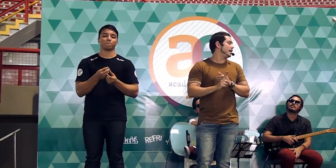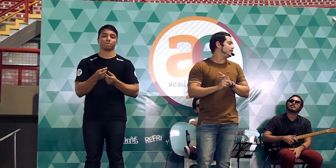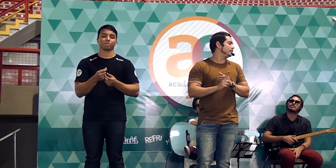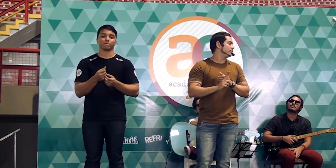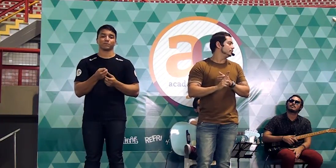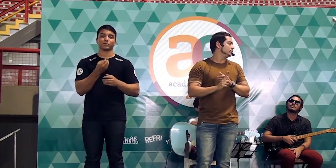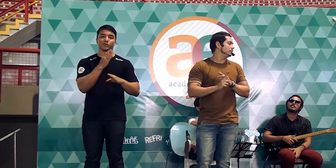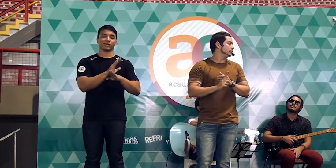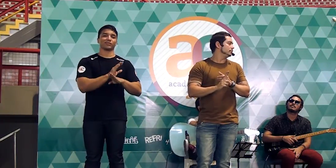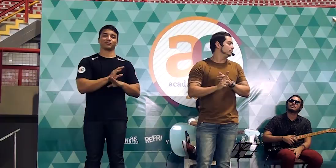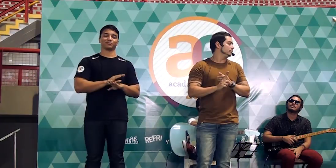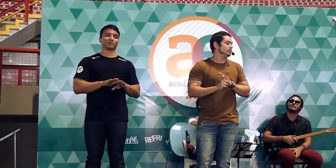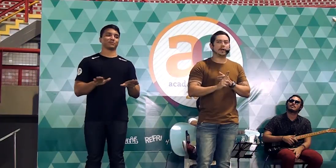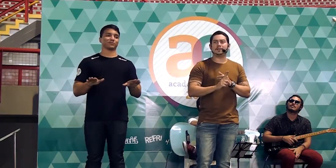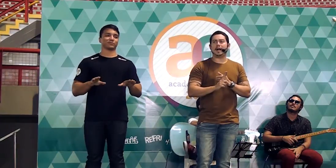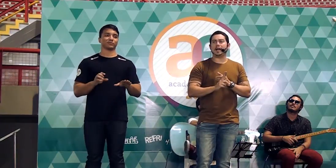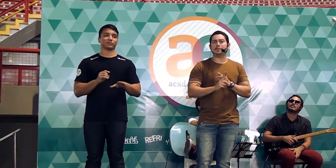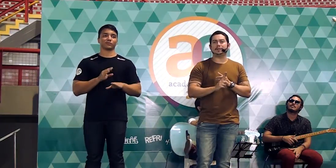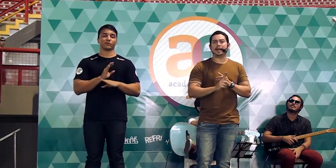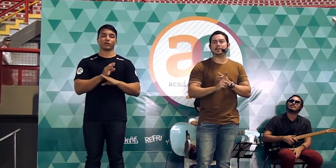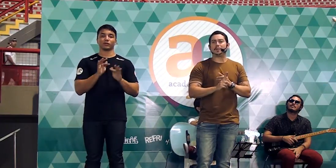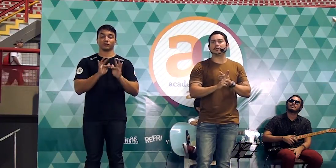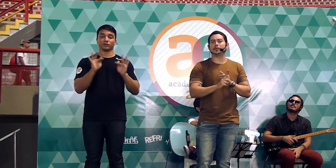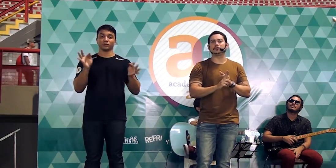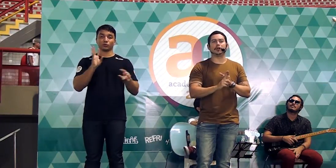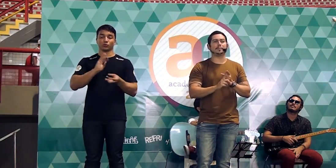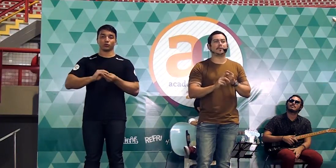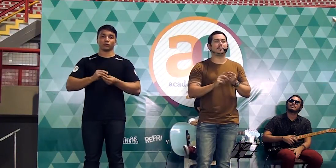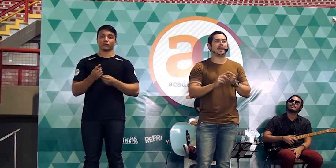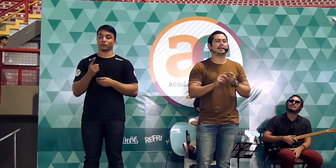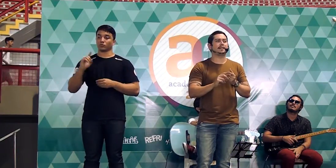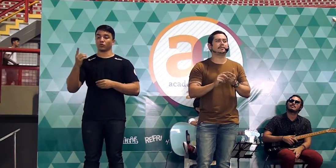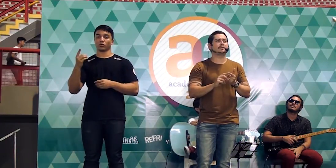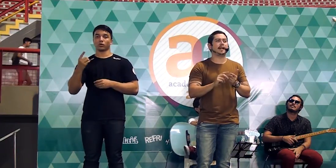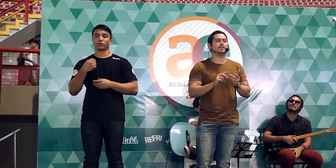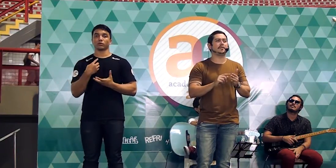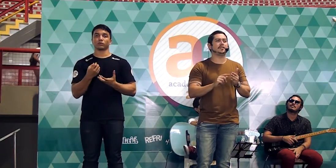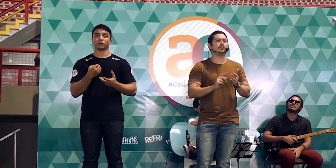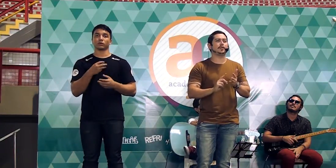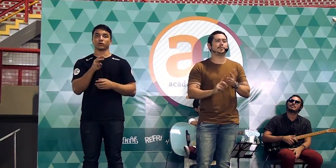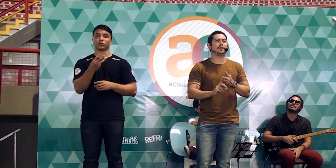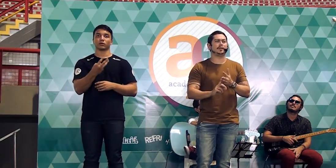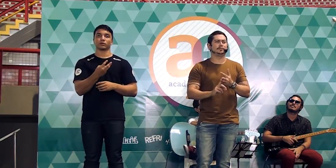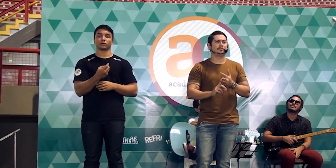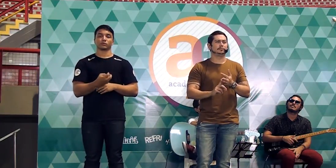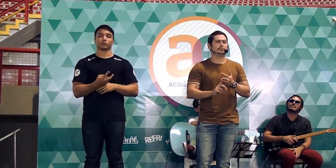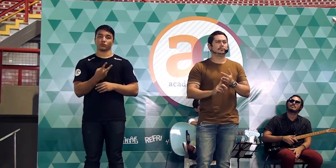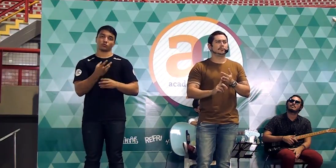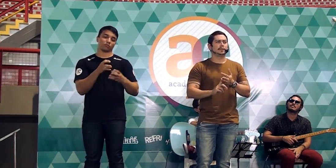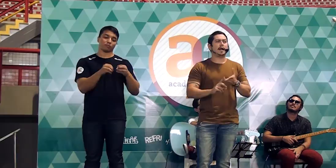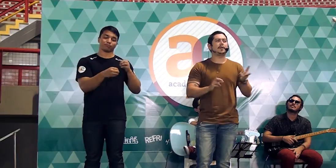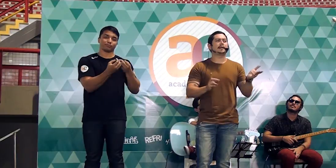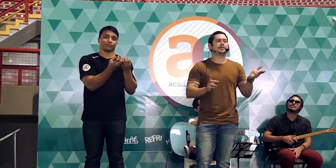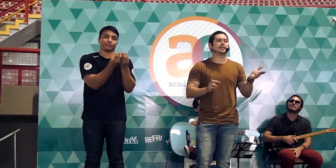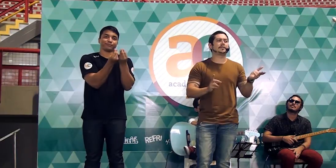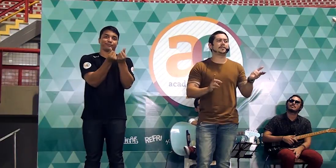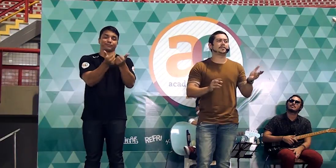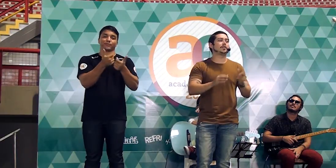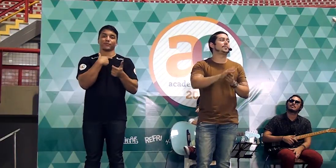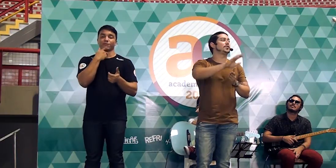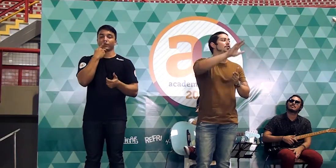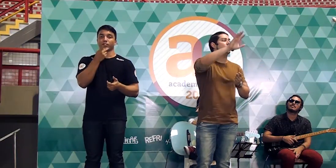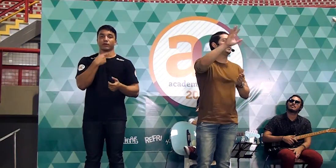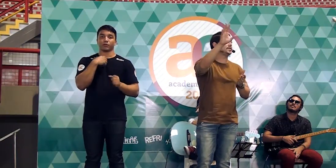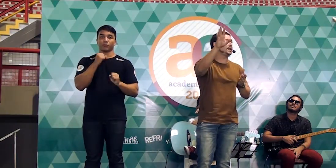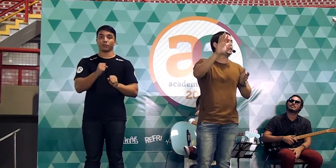Boa tarde. Boa tarde, boa tarde. É porque eu tenho $1 para comprar aqui 3 sorvetes de 2 bolas. Aí o cara da sorveteria vai dizer